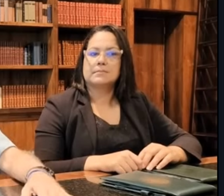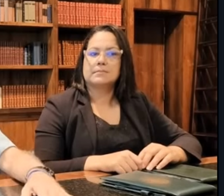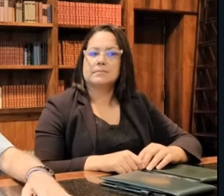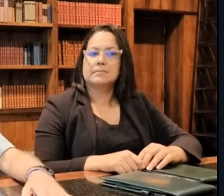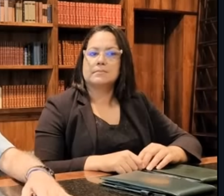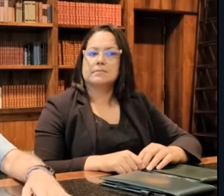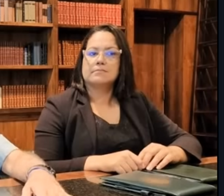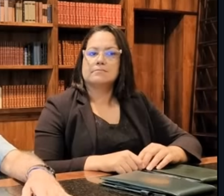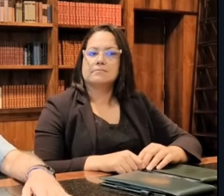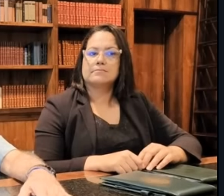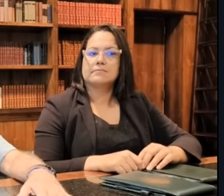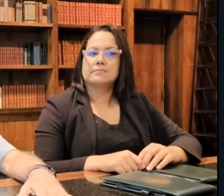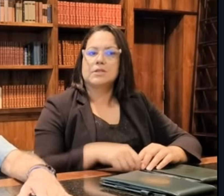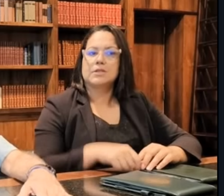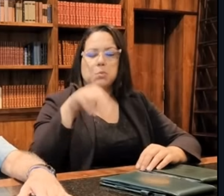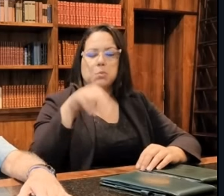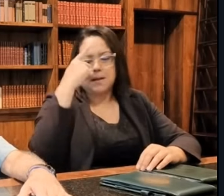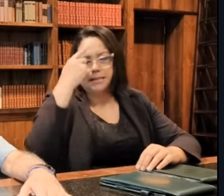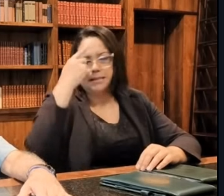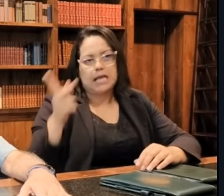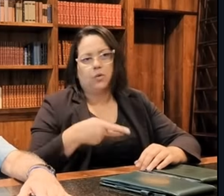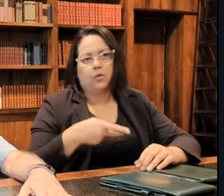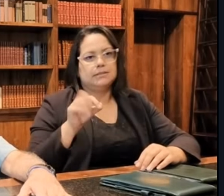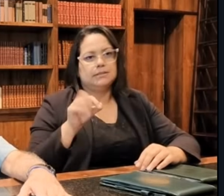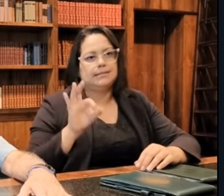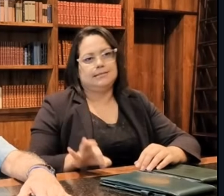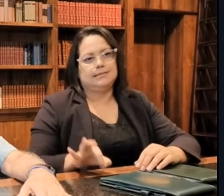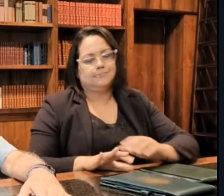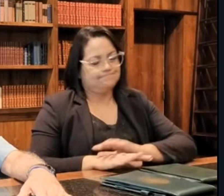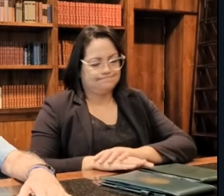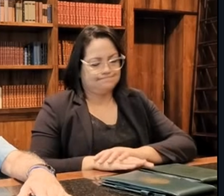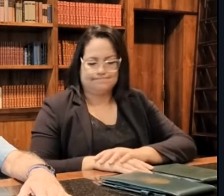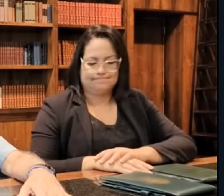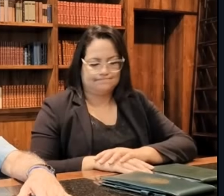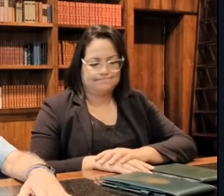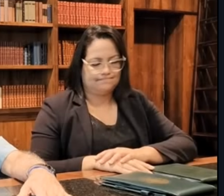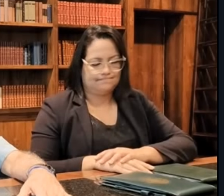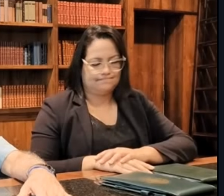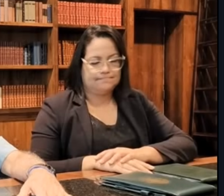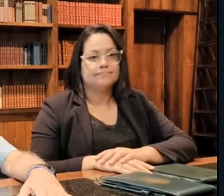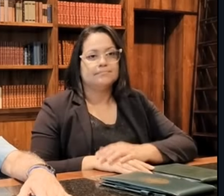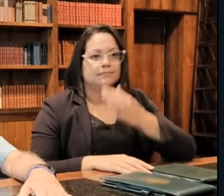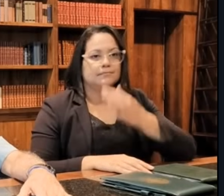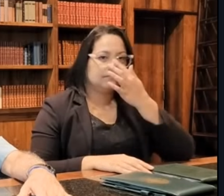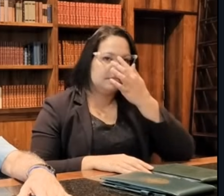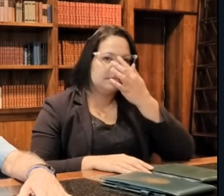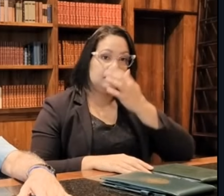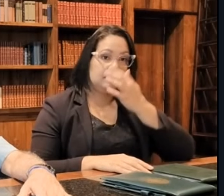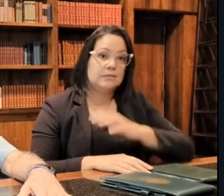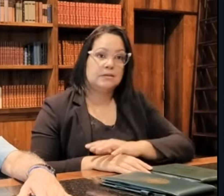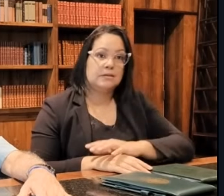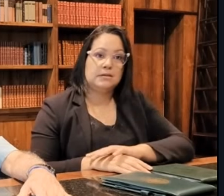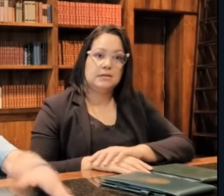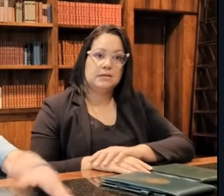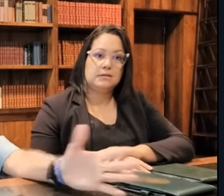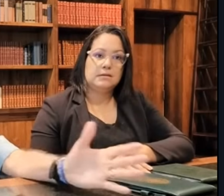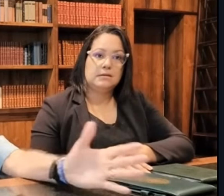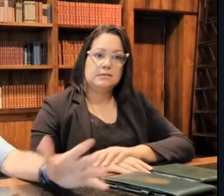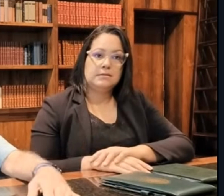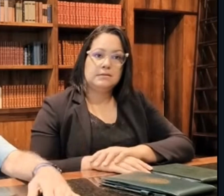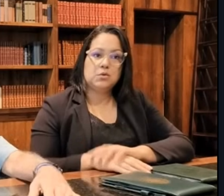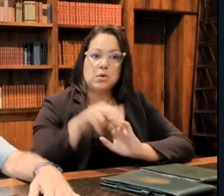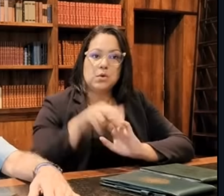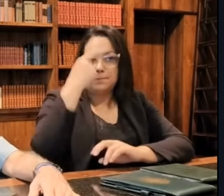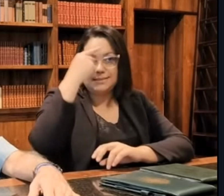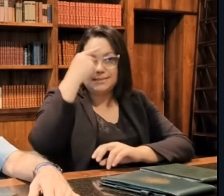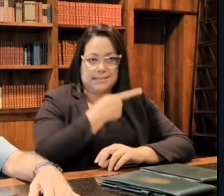senhor e votarei sempre e colocar o seu nome novamente para ser candidato a presidente